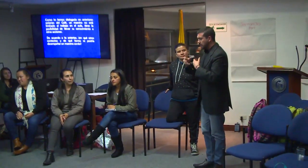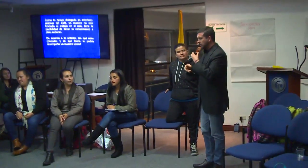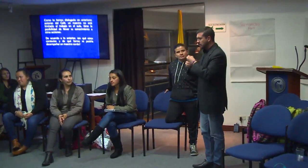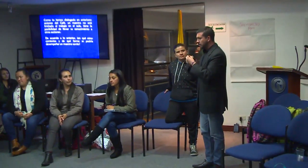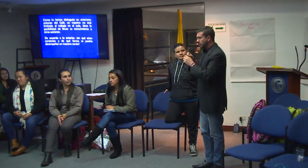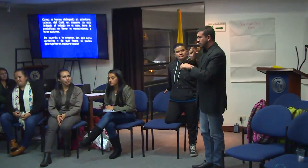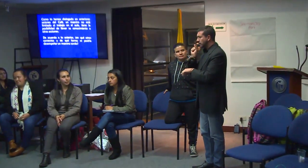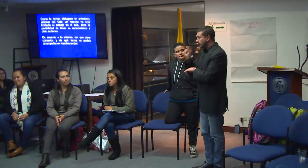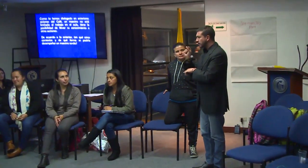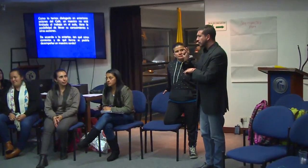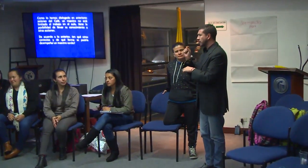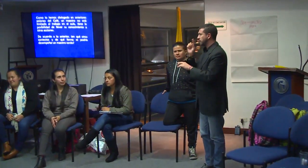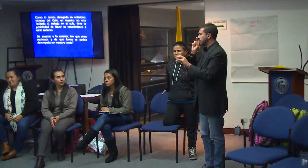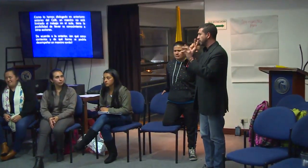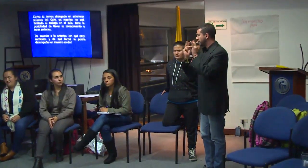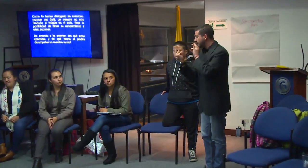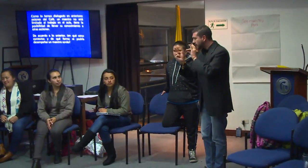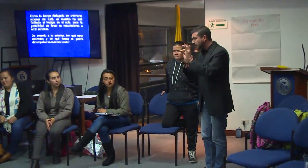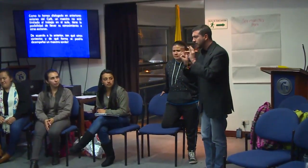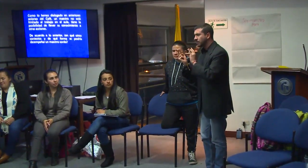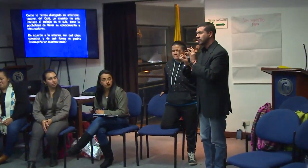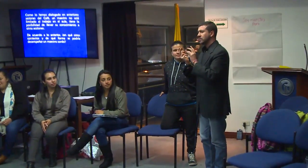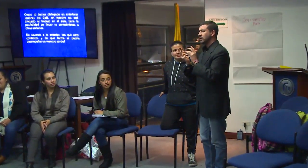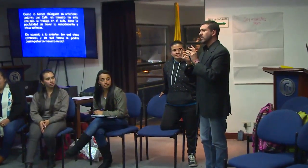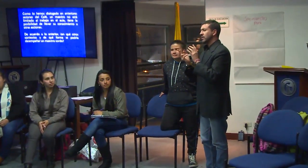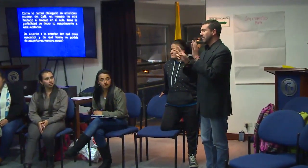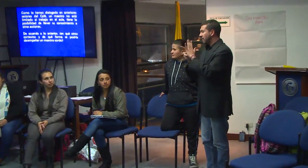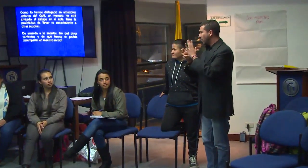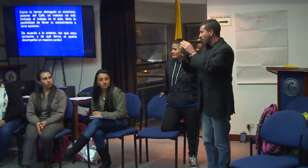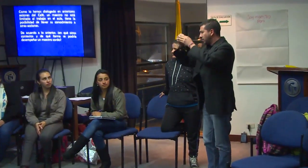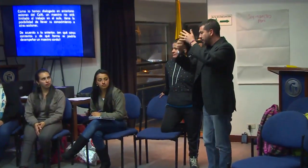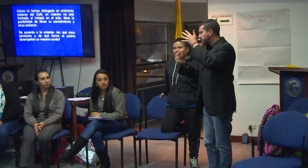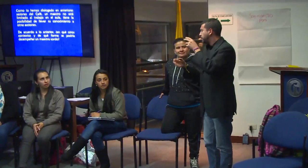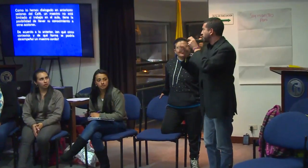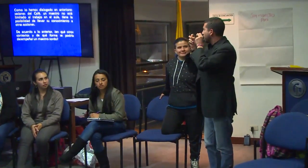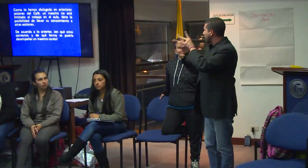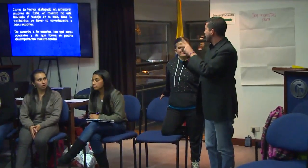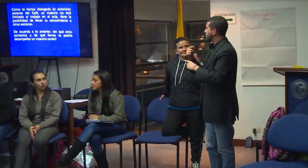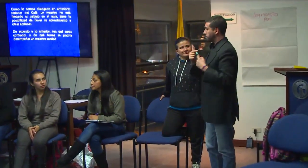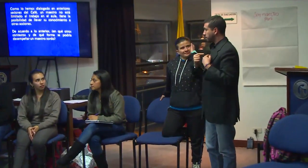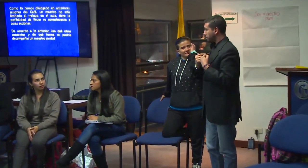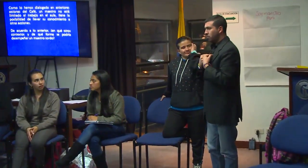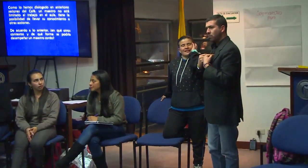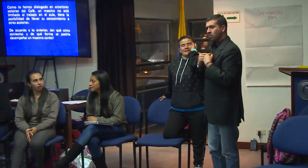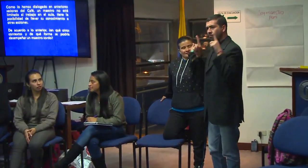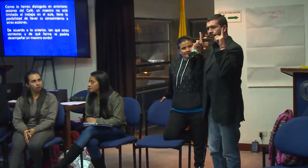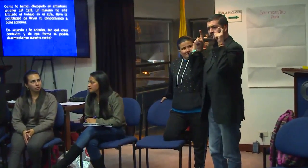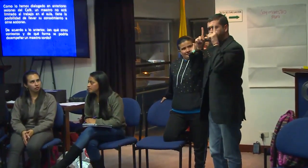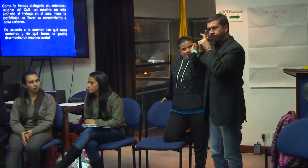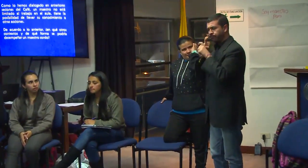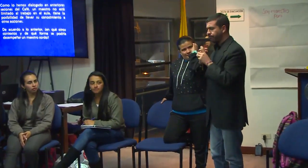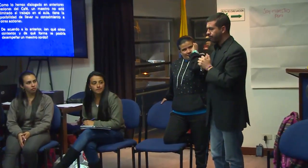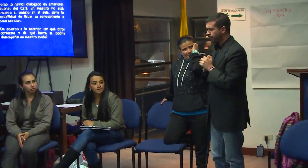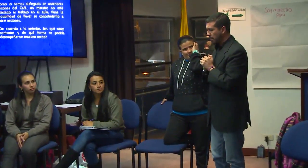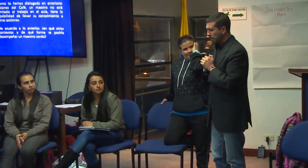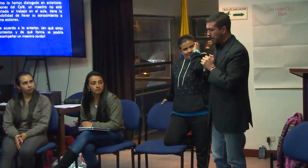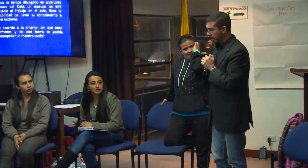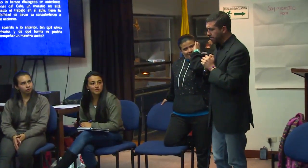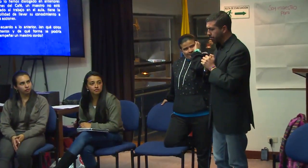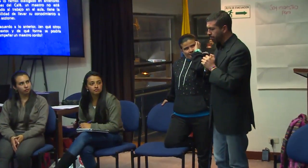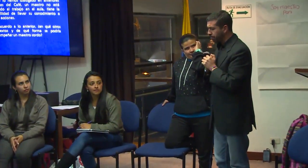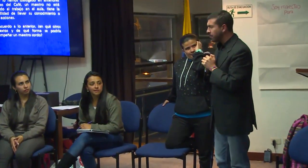cosas y eso me ha llevado a cierta crítica frente a la perspectiva teórica. Me